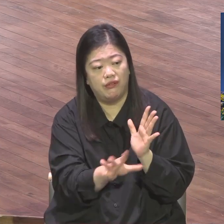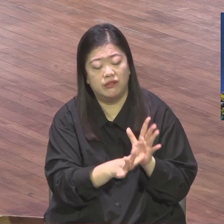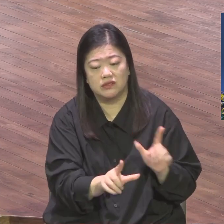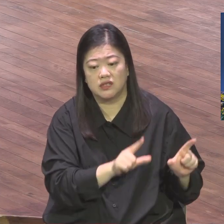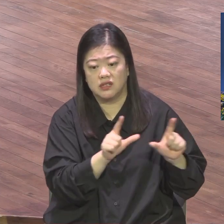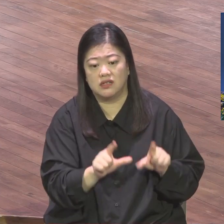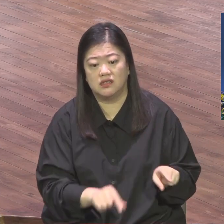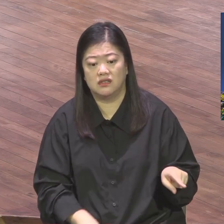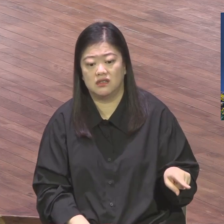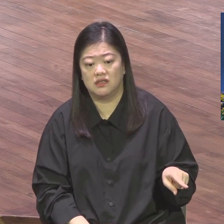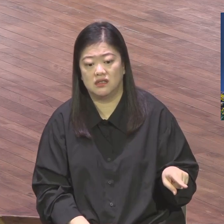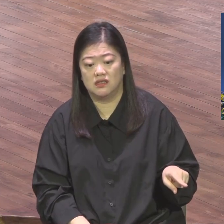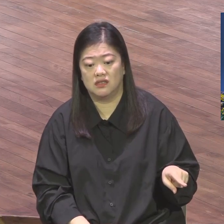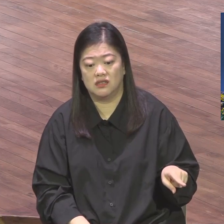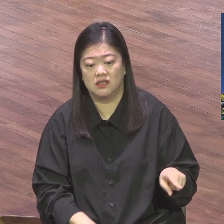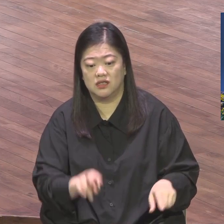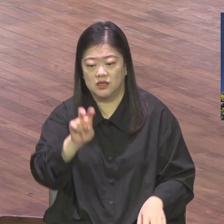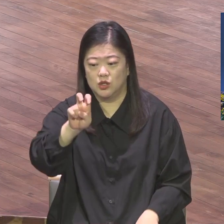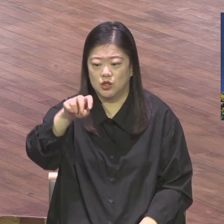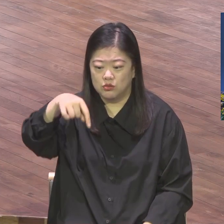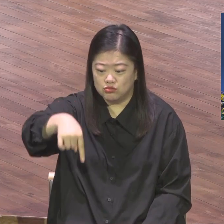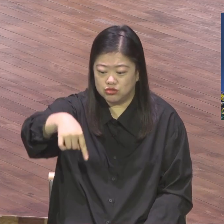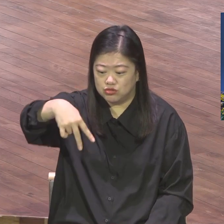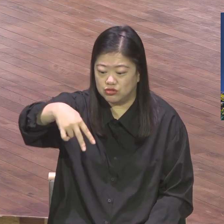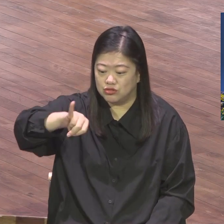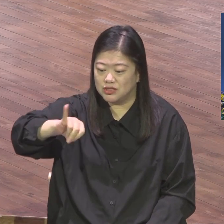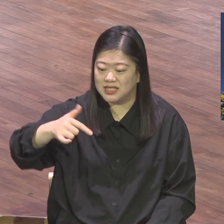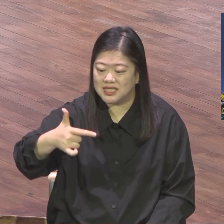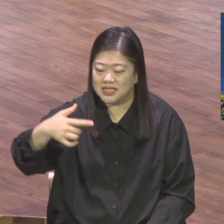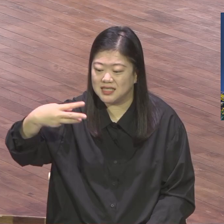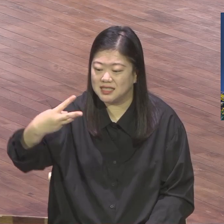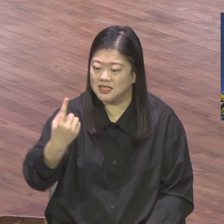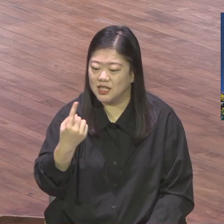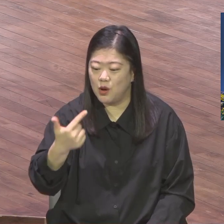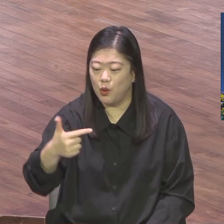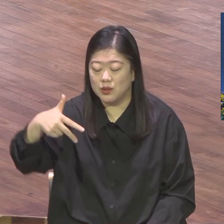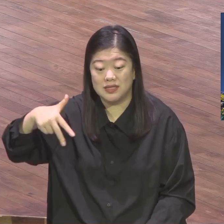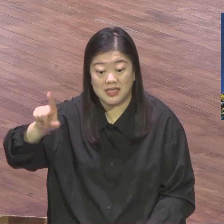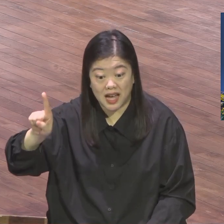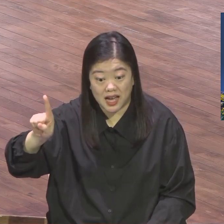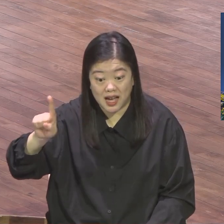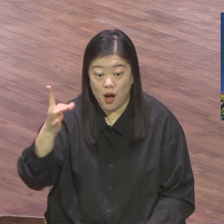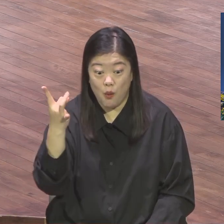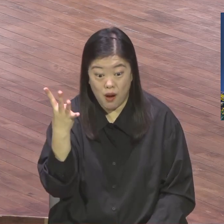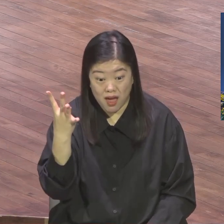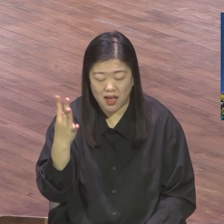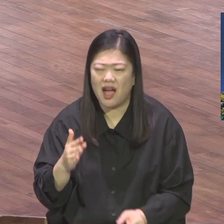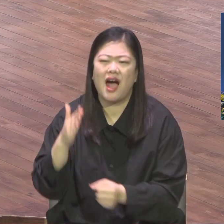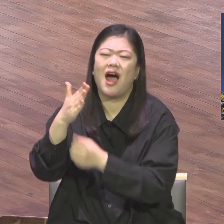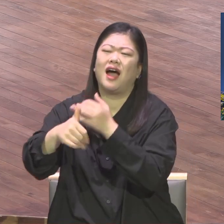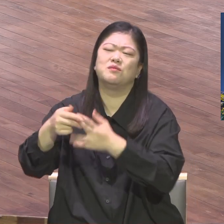살아가는 자를 말합니다. 쉽게 말하면 교회는 열심히